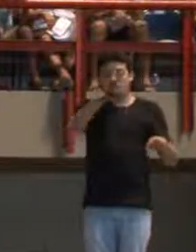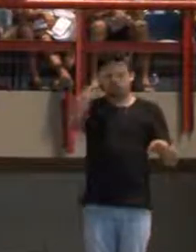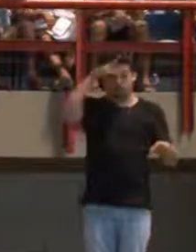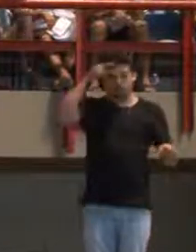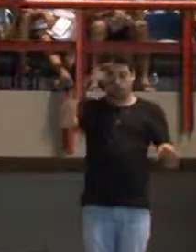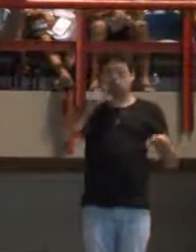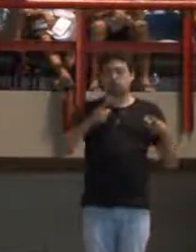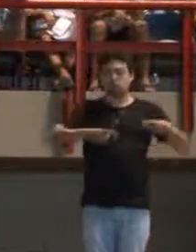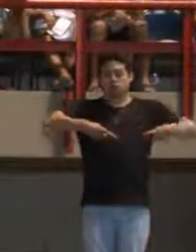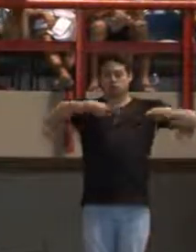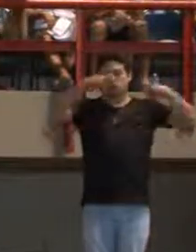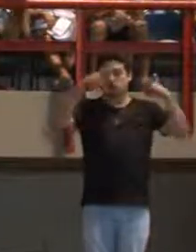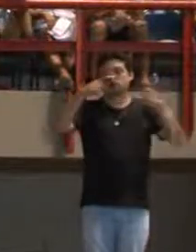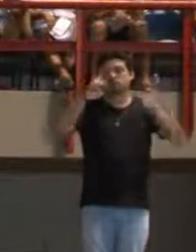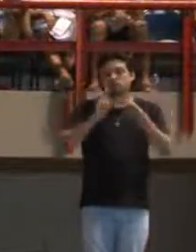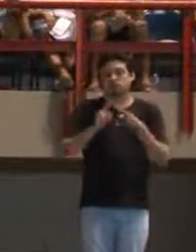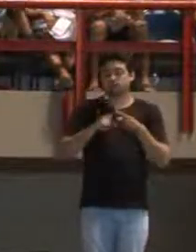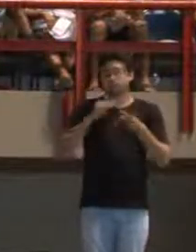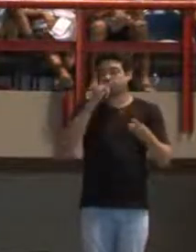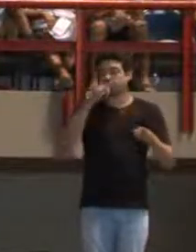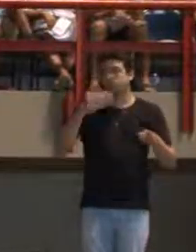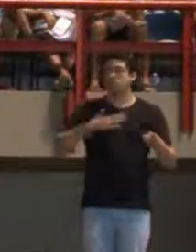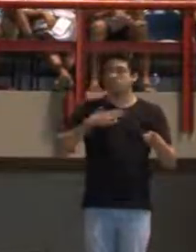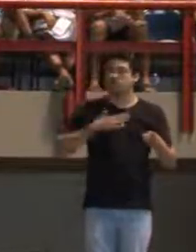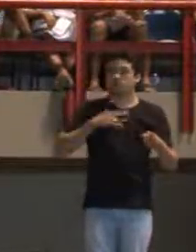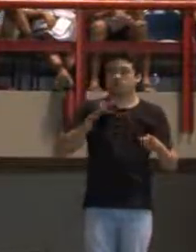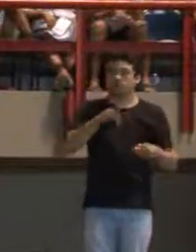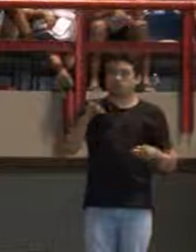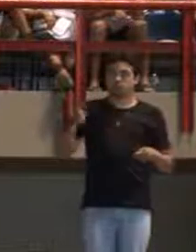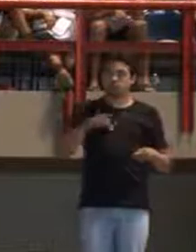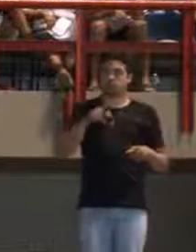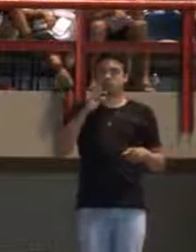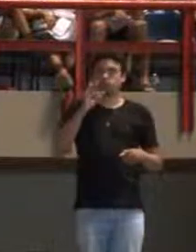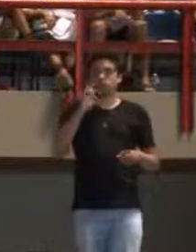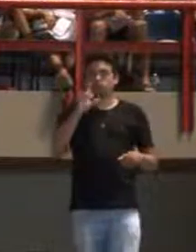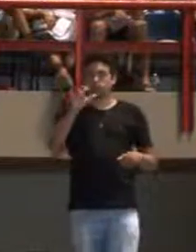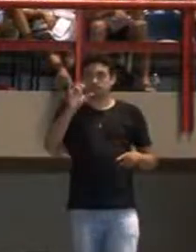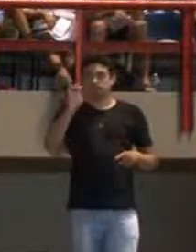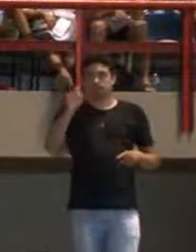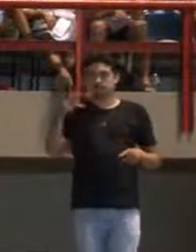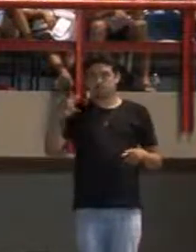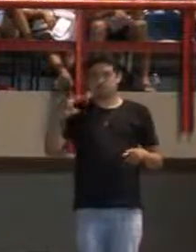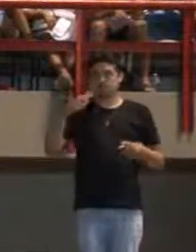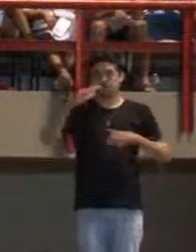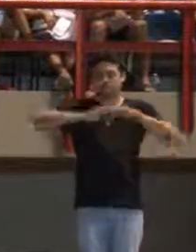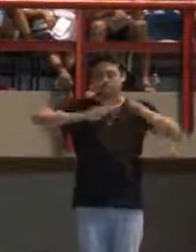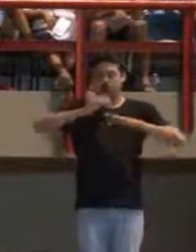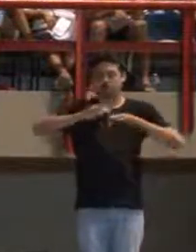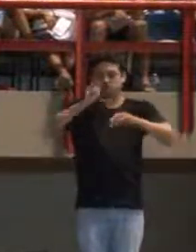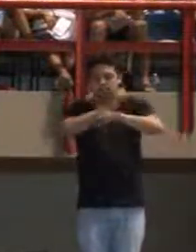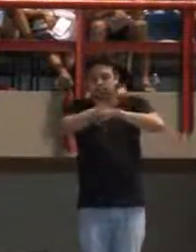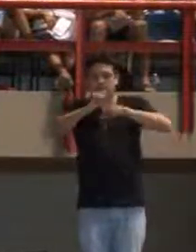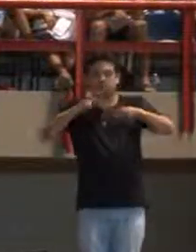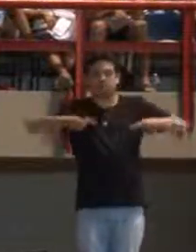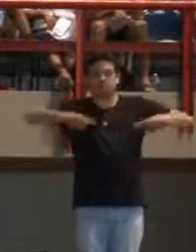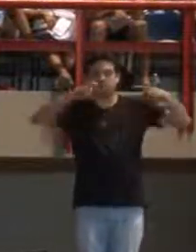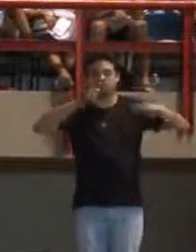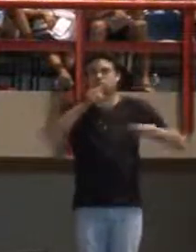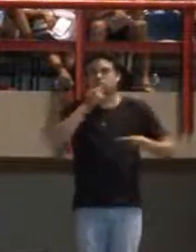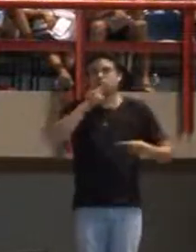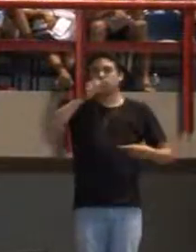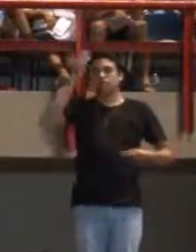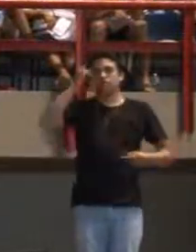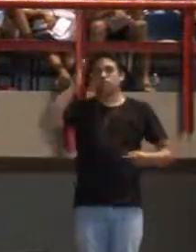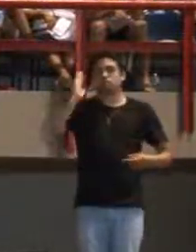Amazônia. Lógico que se eu, né, professor Felipe Custódio, não sou nem especialista na área de estratégia de guerra, sei